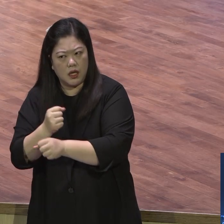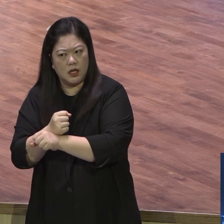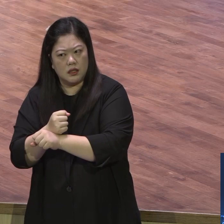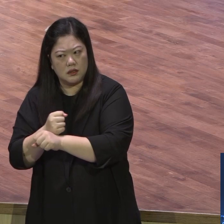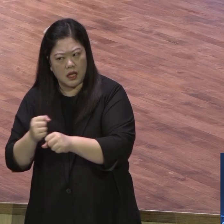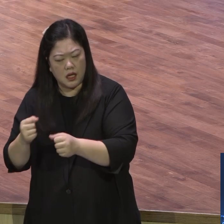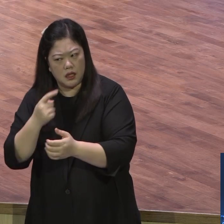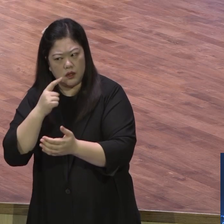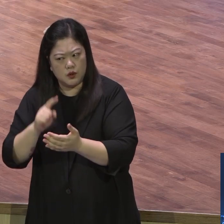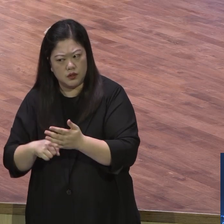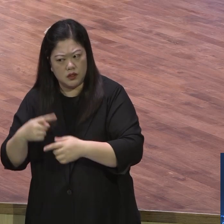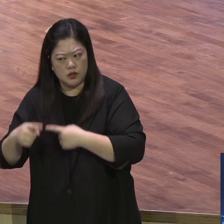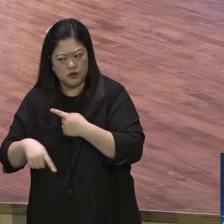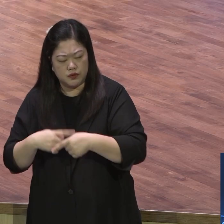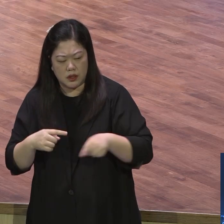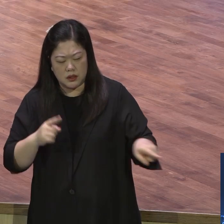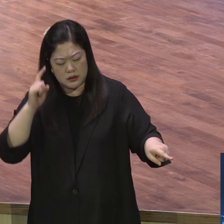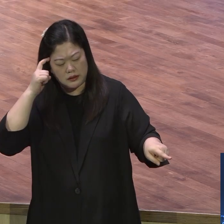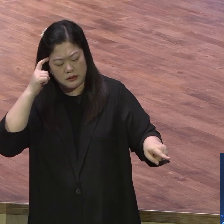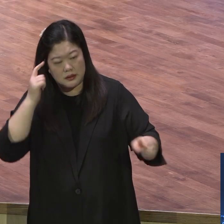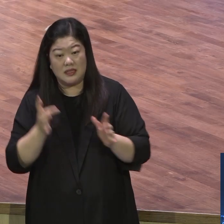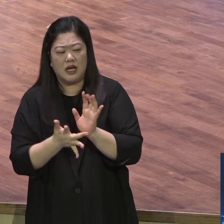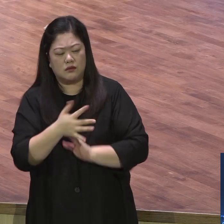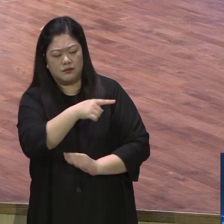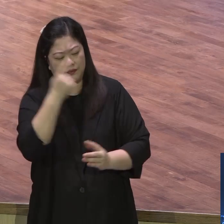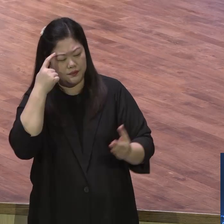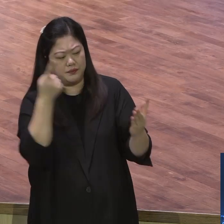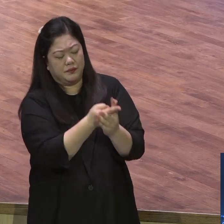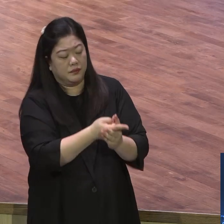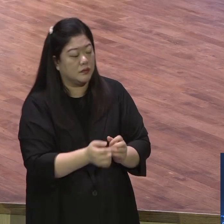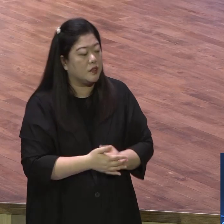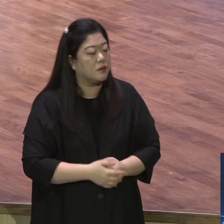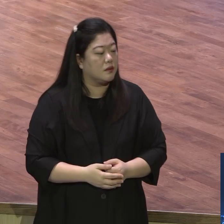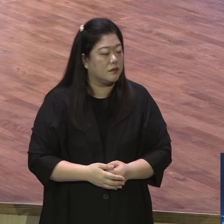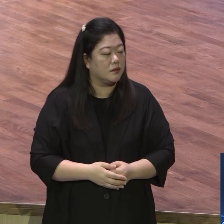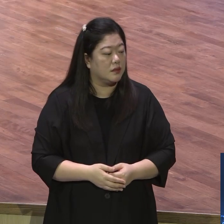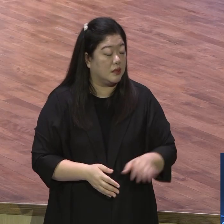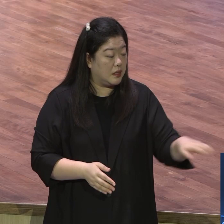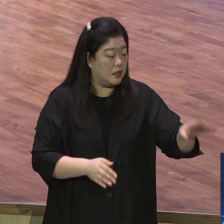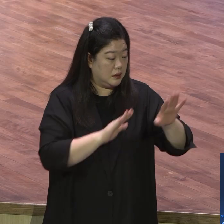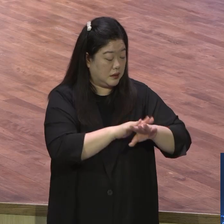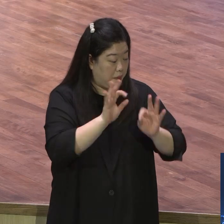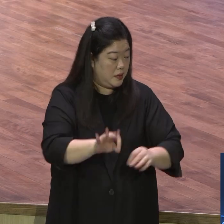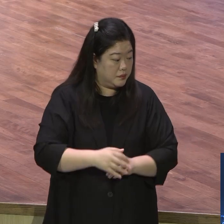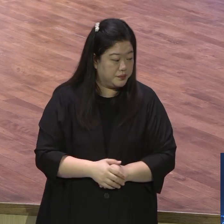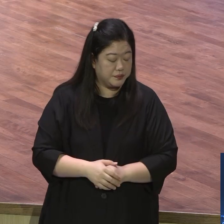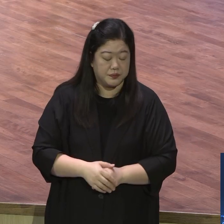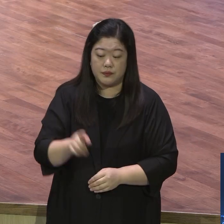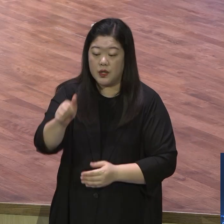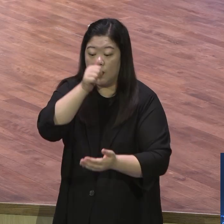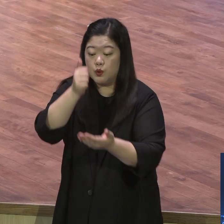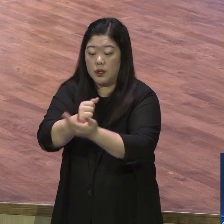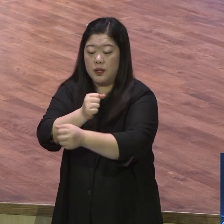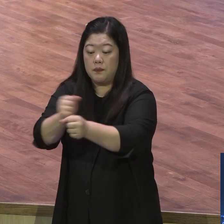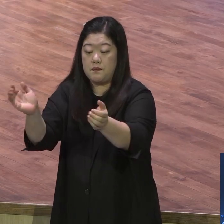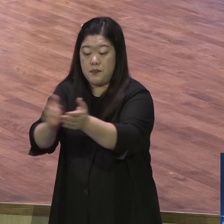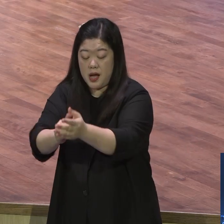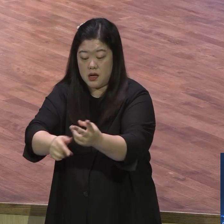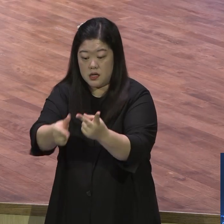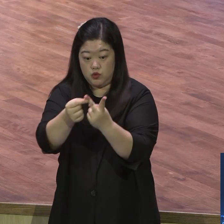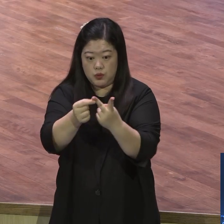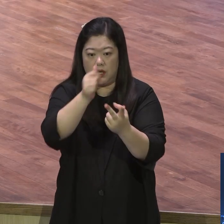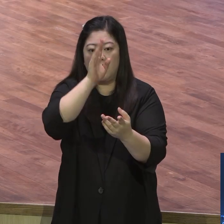아시고 예수님께서 중근병자의 질병도 치유해 주셨어요 사실 최소한 게 어려운 건데 몰라요